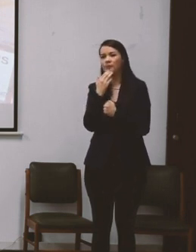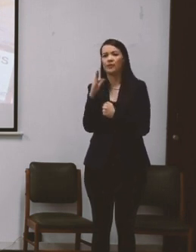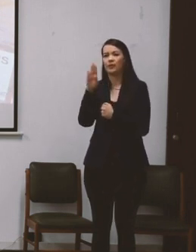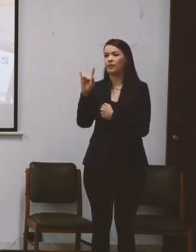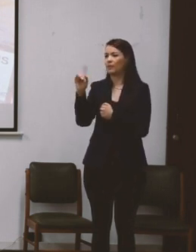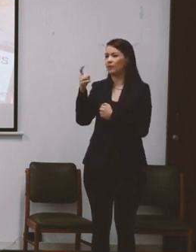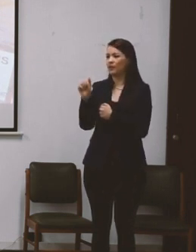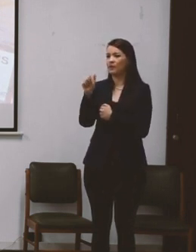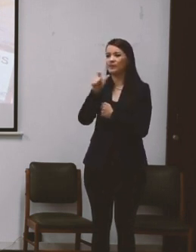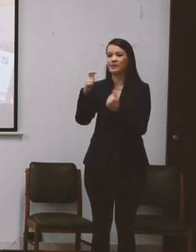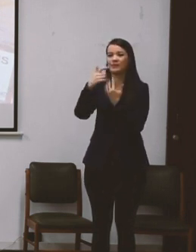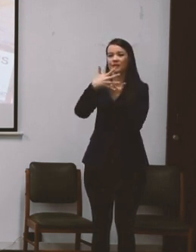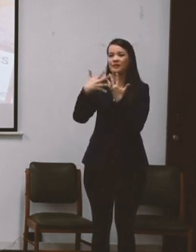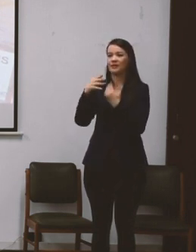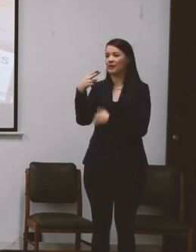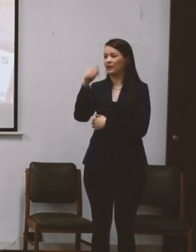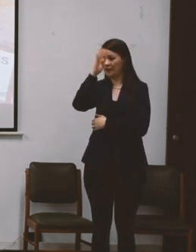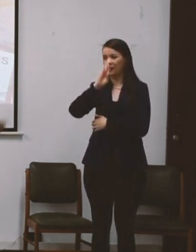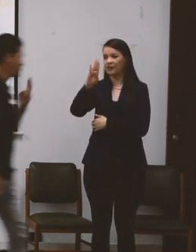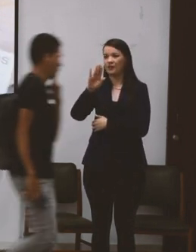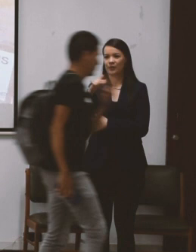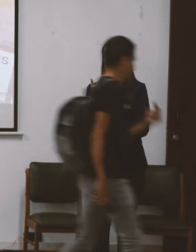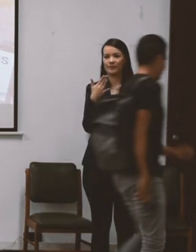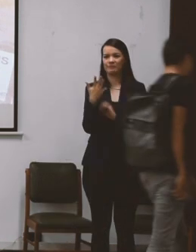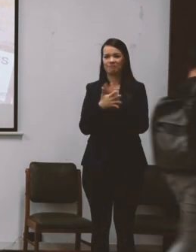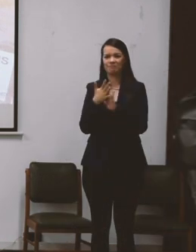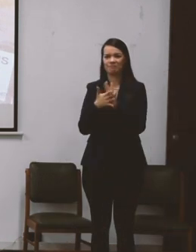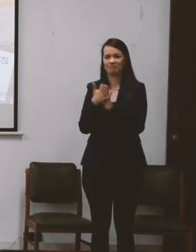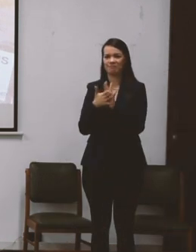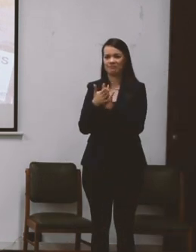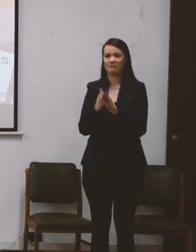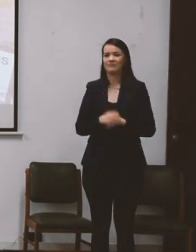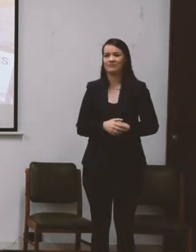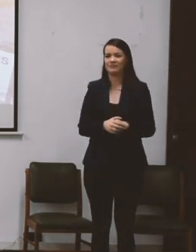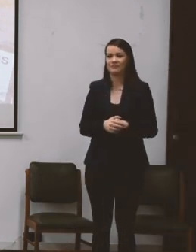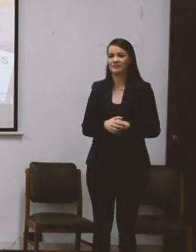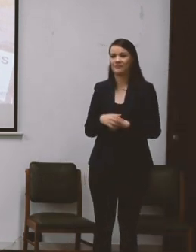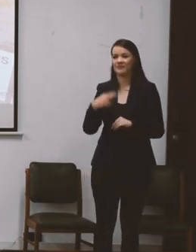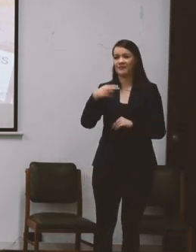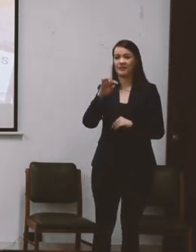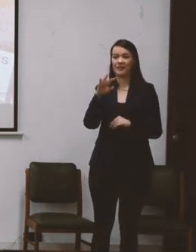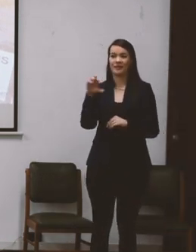dicen aquí a los héteros? El buga, sí es como el buga. El hétero,